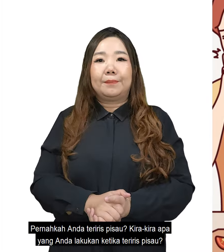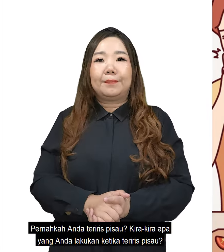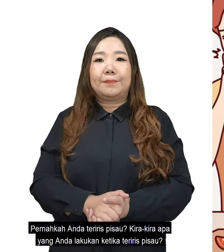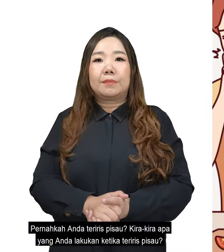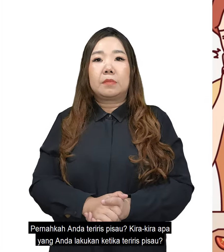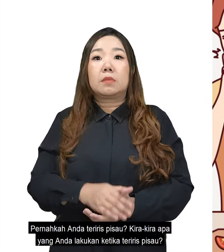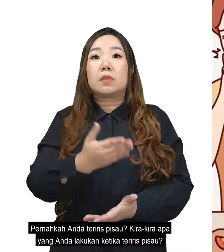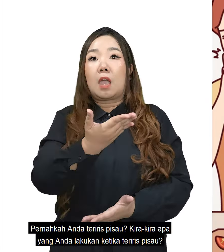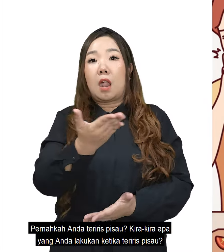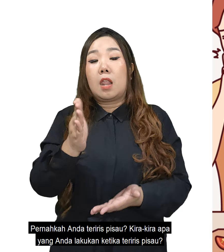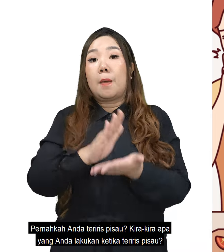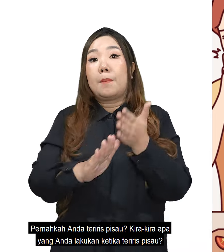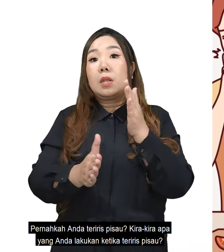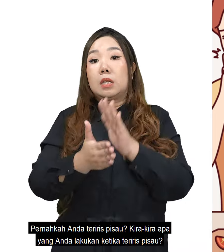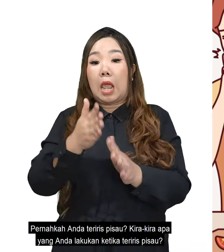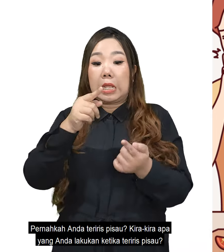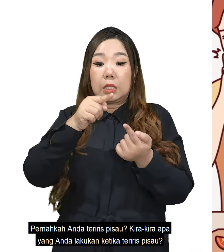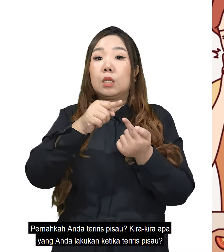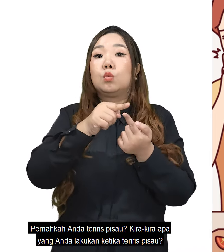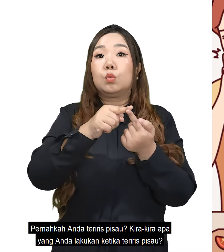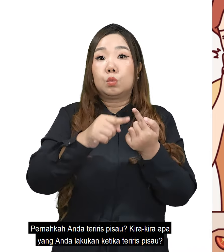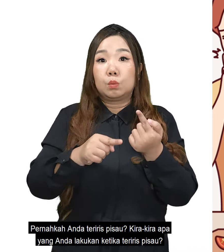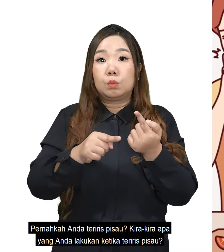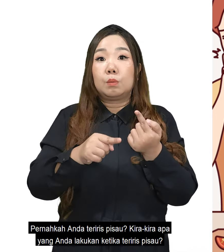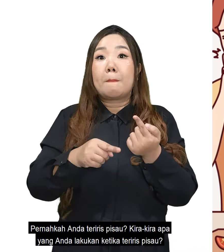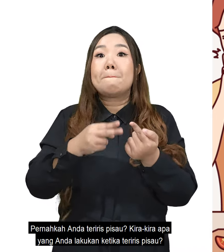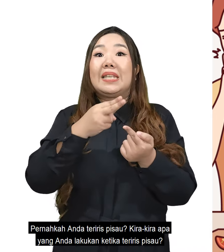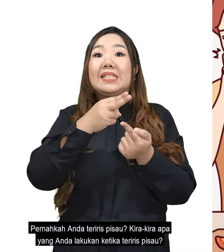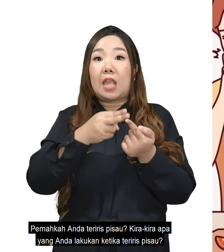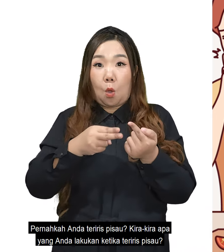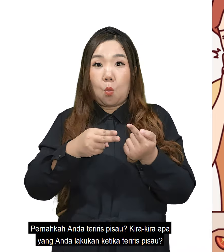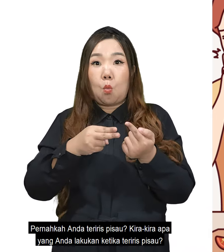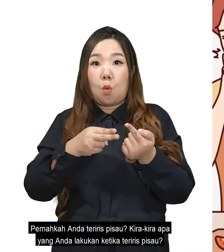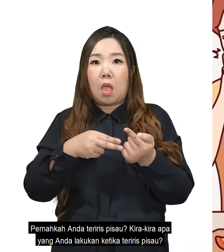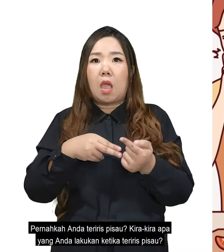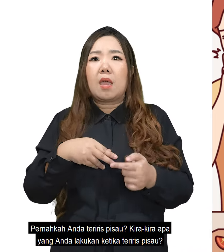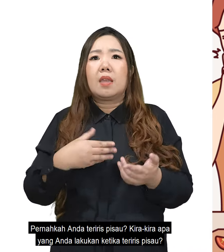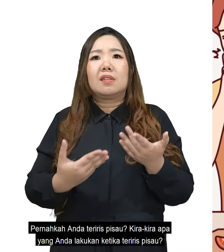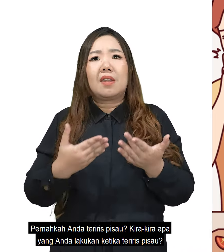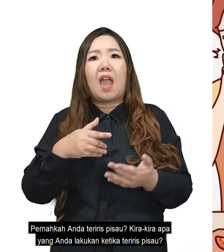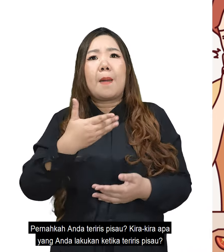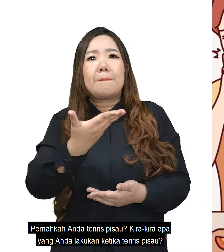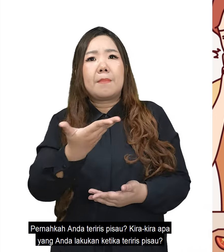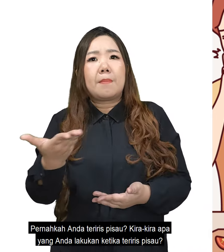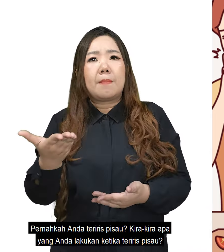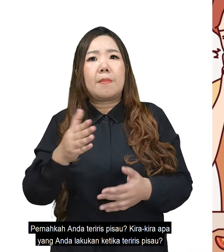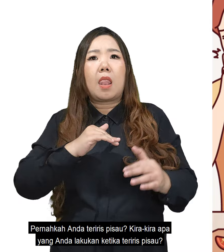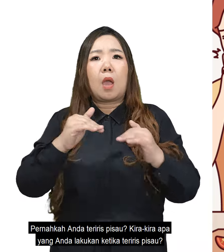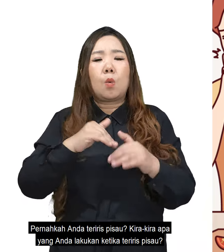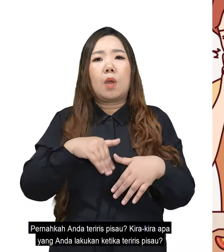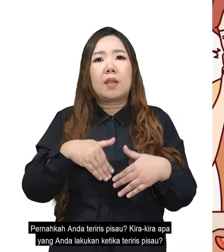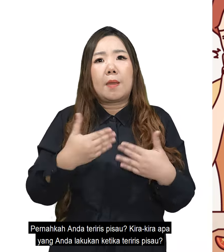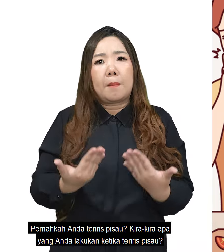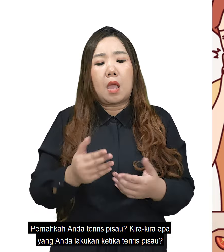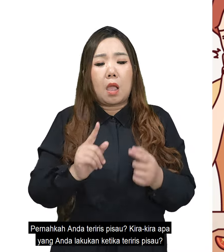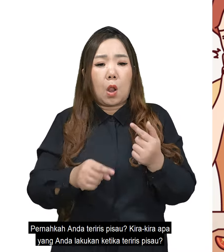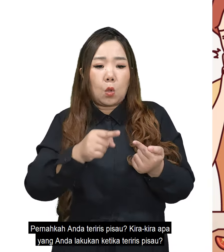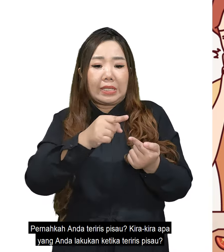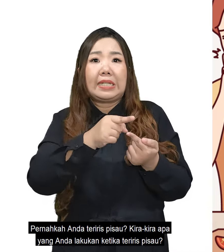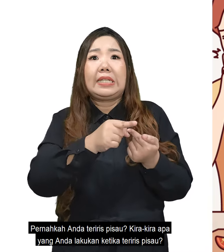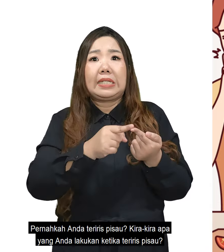dirinya Pernahkah anda teriris pisau kira-kira Apa yang anda lakukan ketika